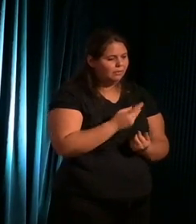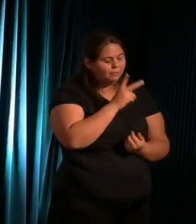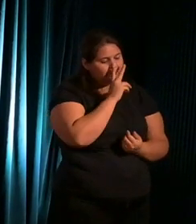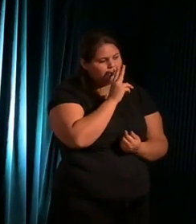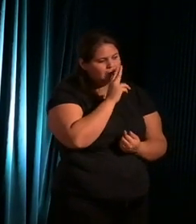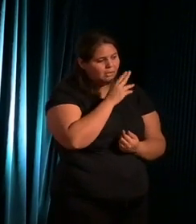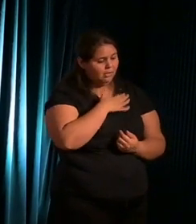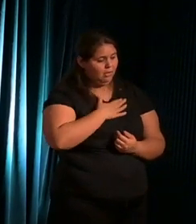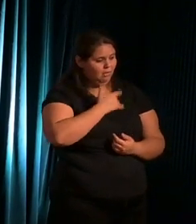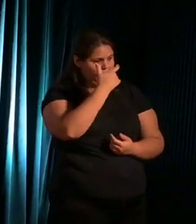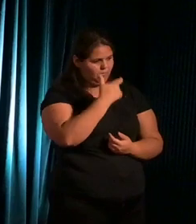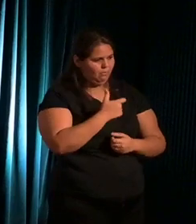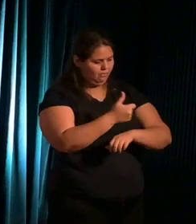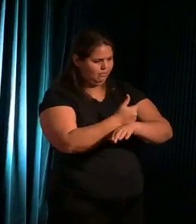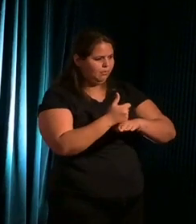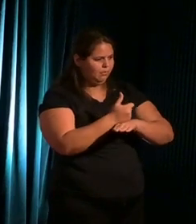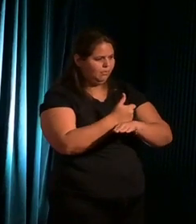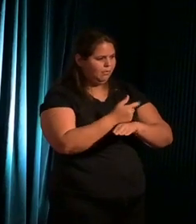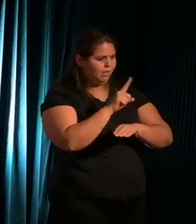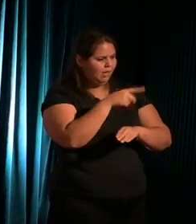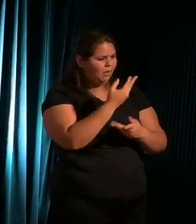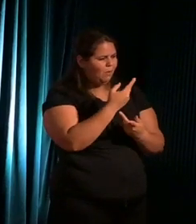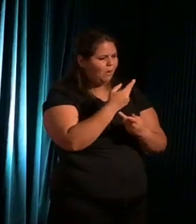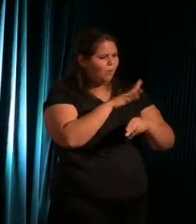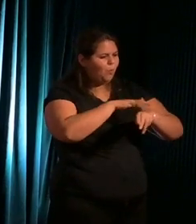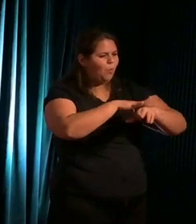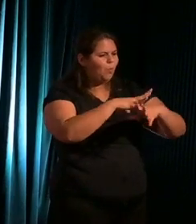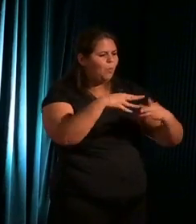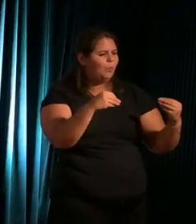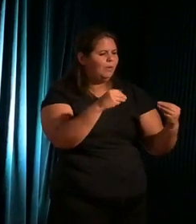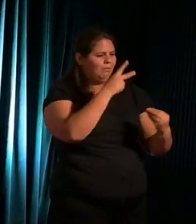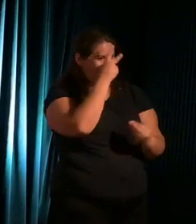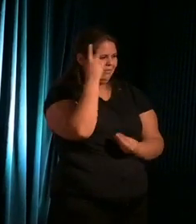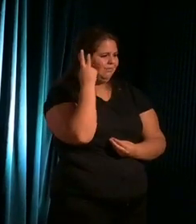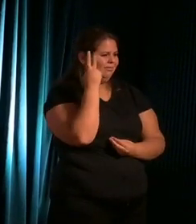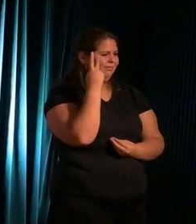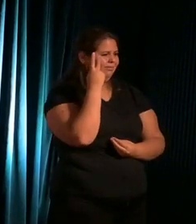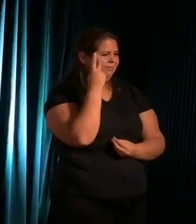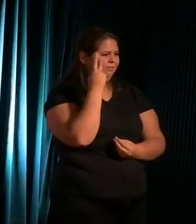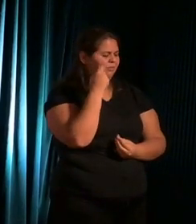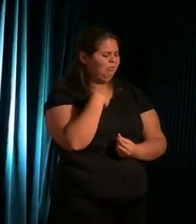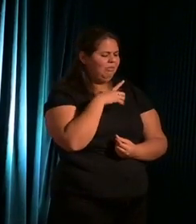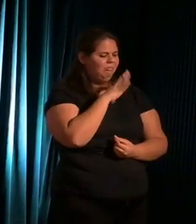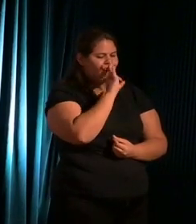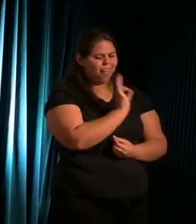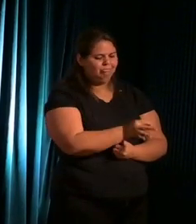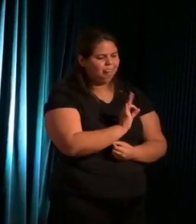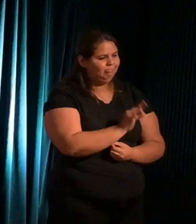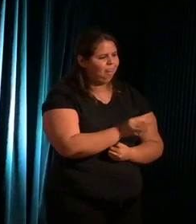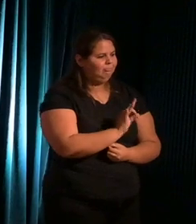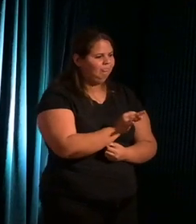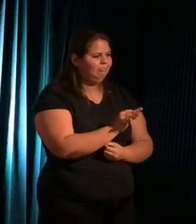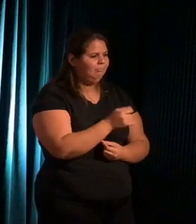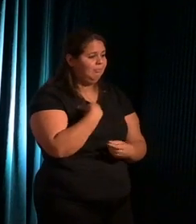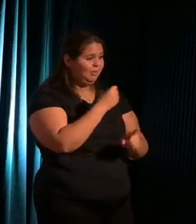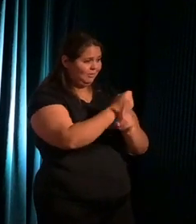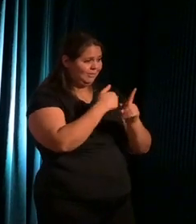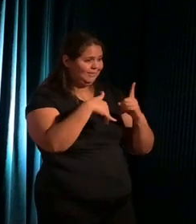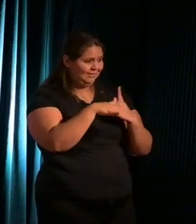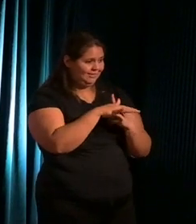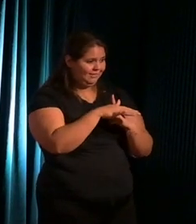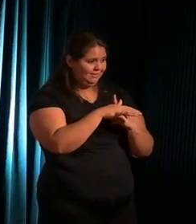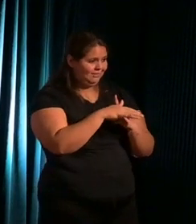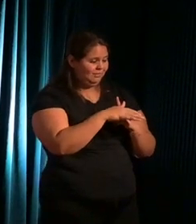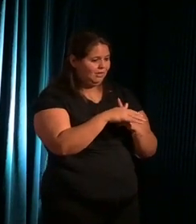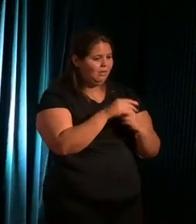atribuição do meu fazer, é operístico, eu tenho certeza disso, em relação à nossa sociedade.